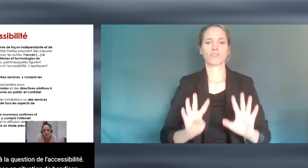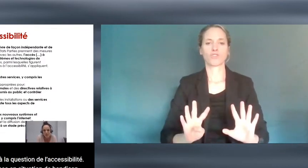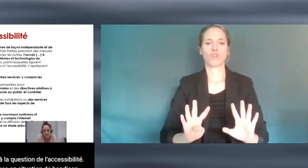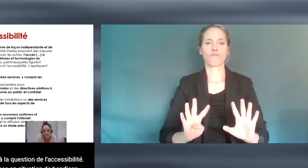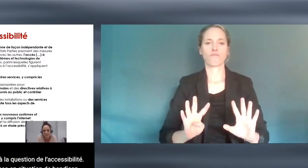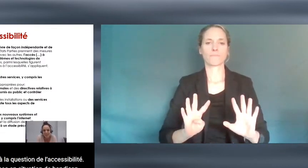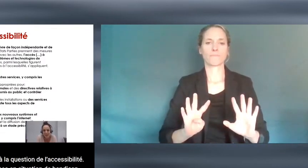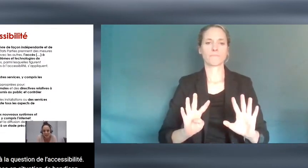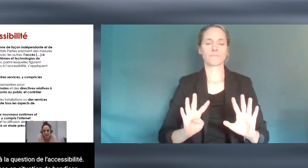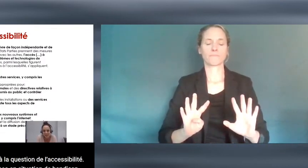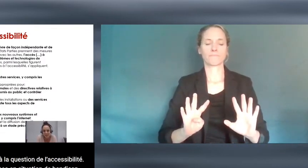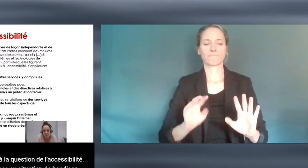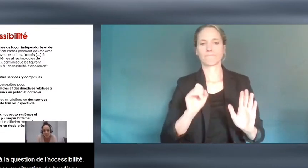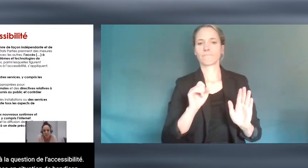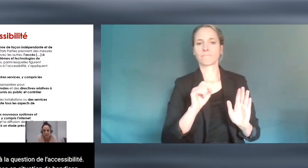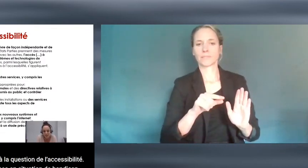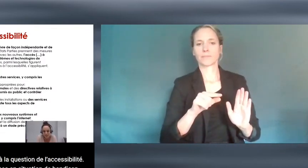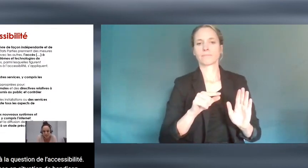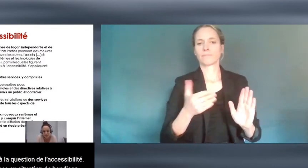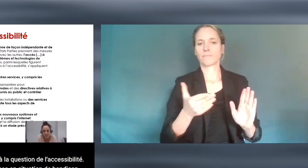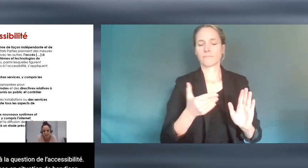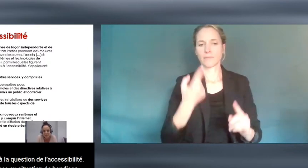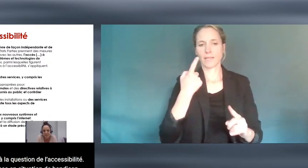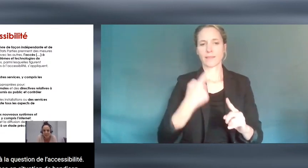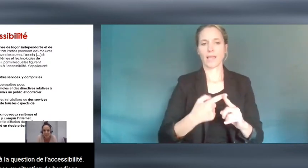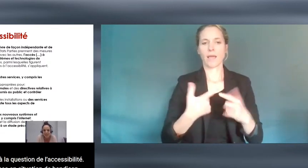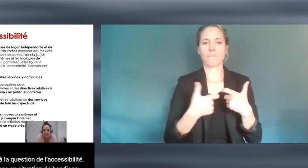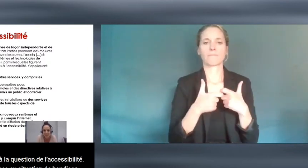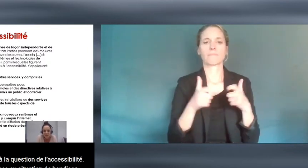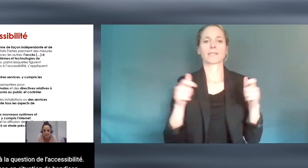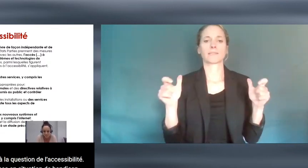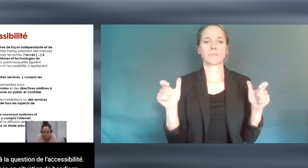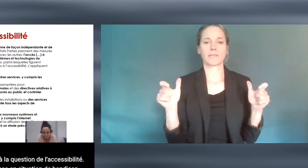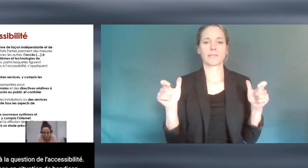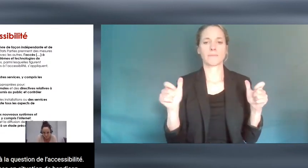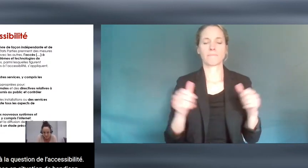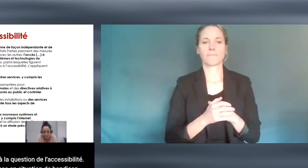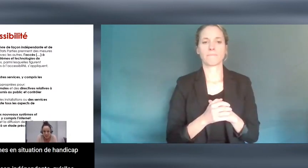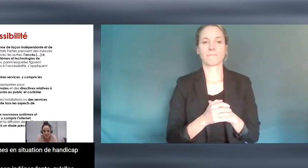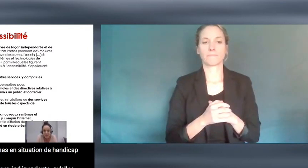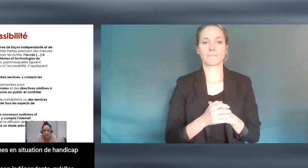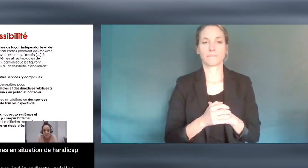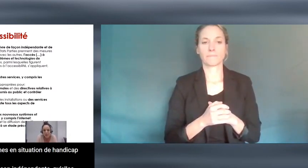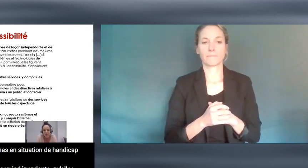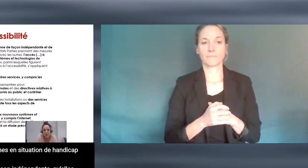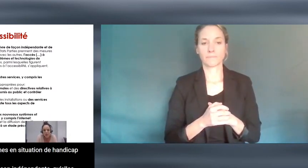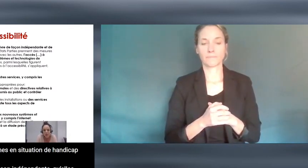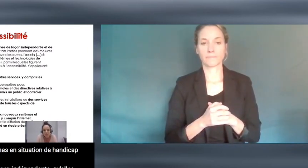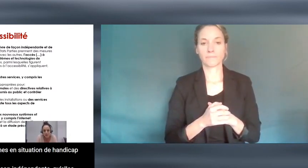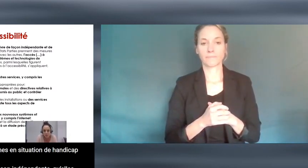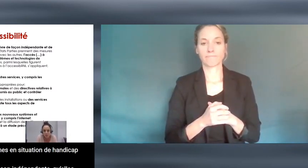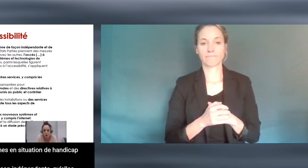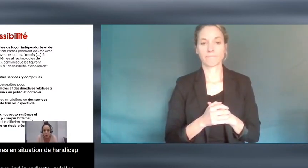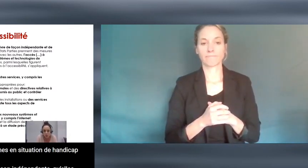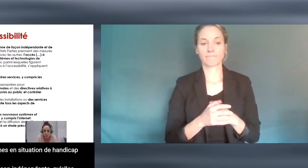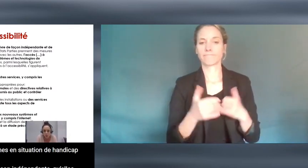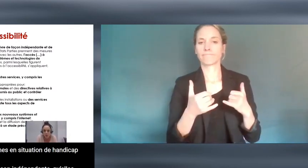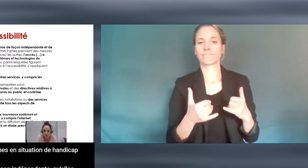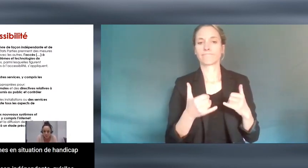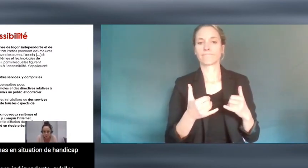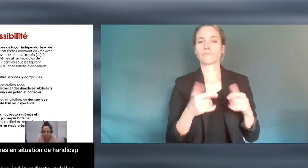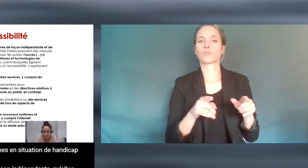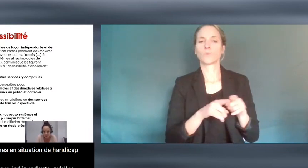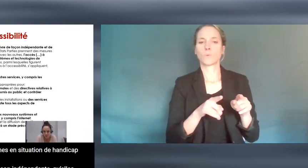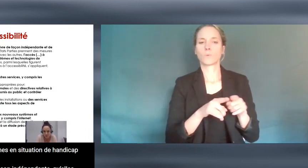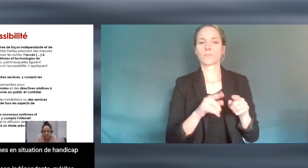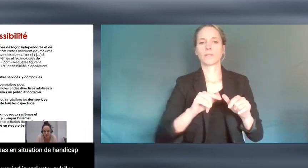spécifiquement dédié à la question de l'accessibilité. Et là, également, nous avons un droit